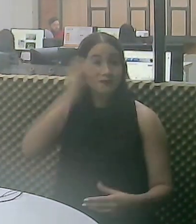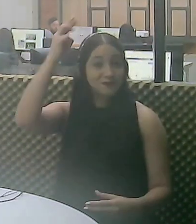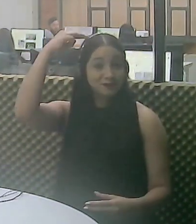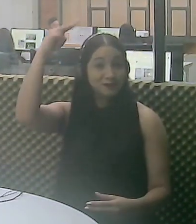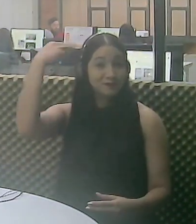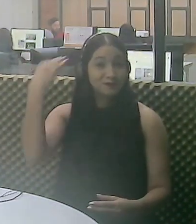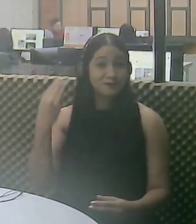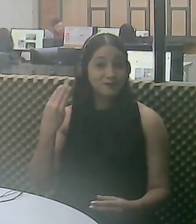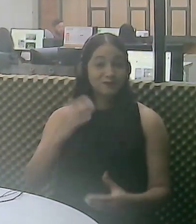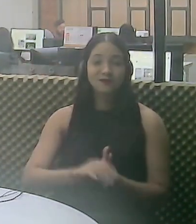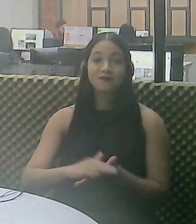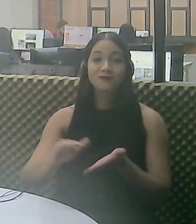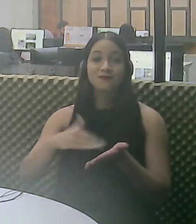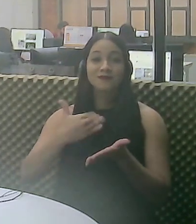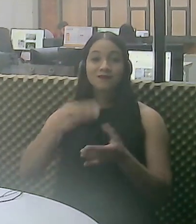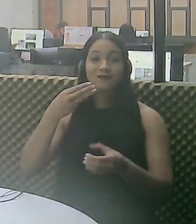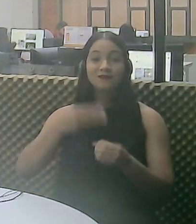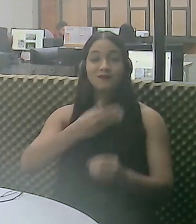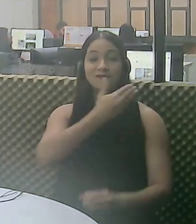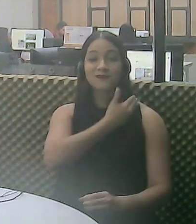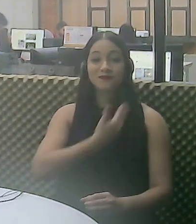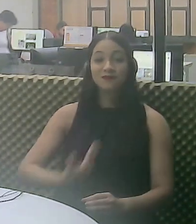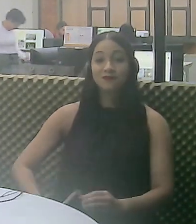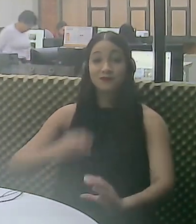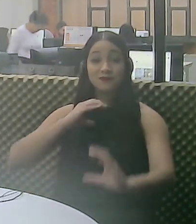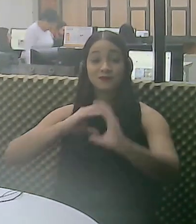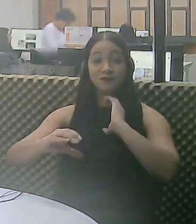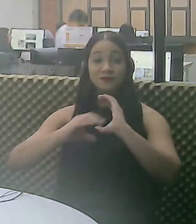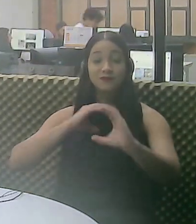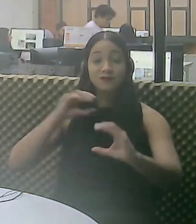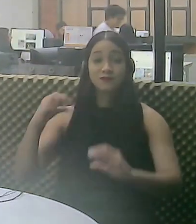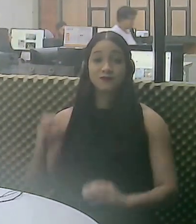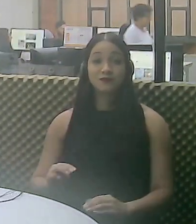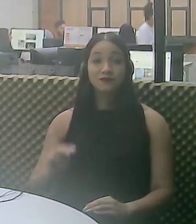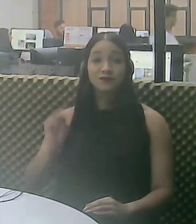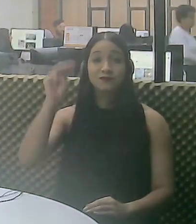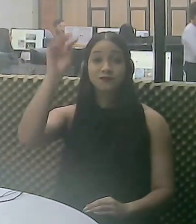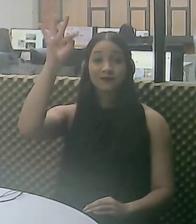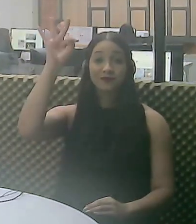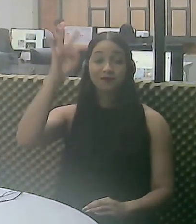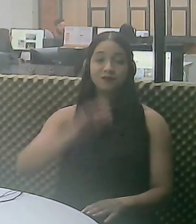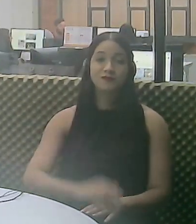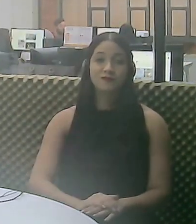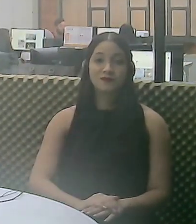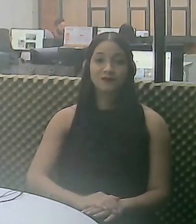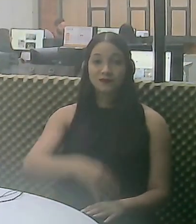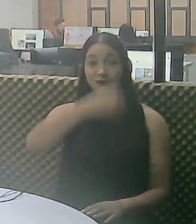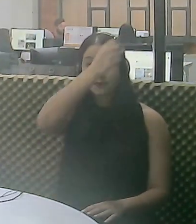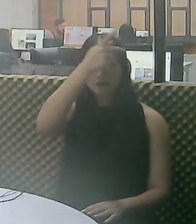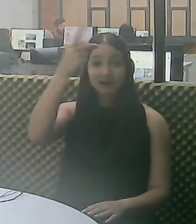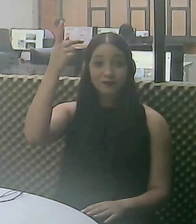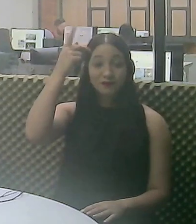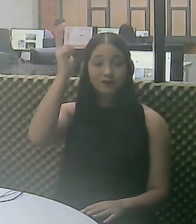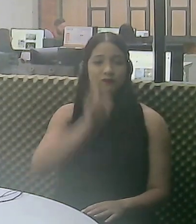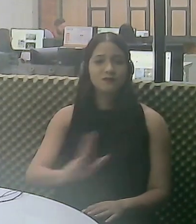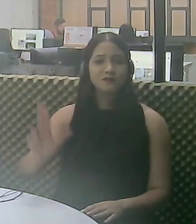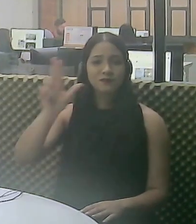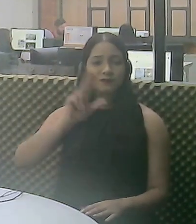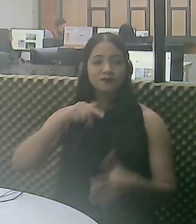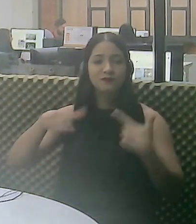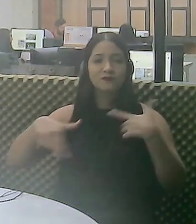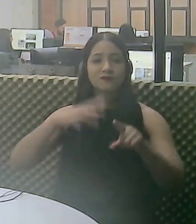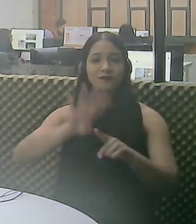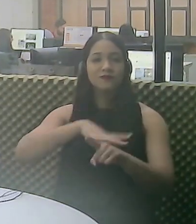Responsável técnico, Matheus Queiroz. Secretário Municipal de Governo e Comunicação, Marco Túlio de Castro Kalimann. Prefeitura